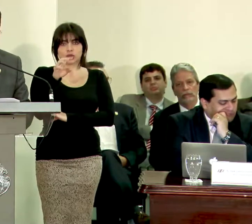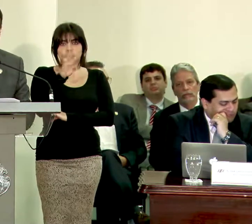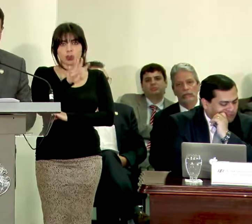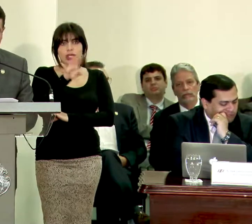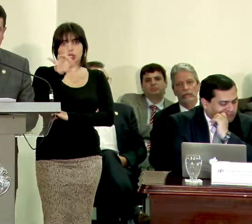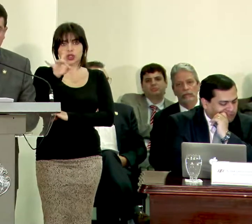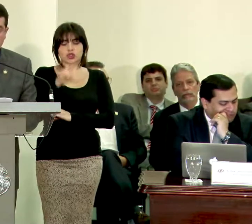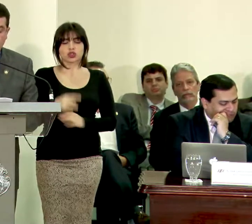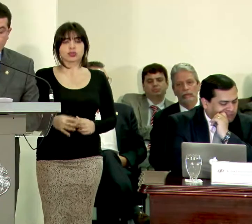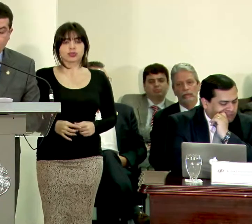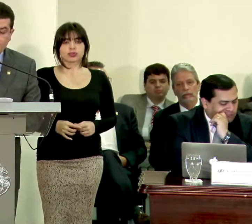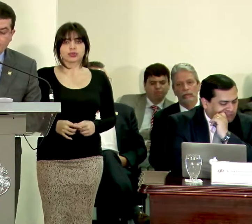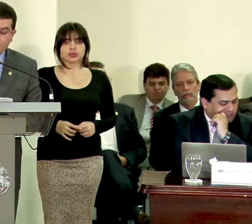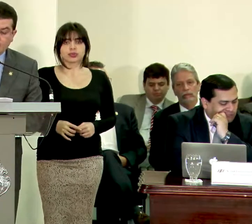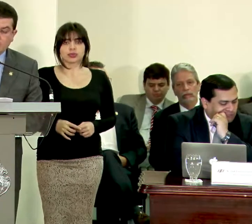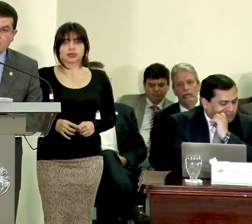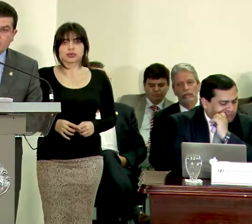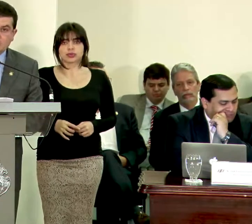21,648.